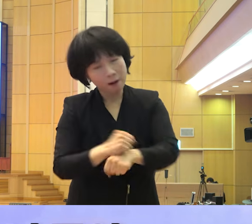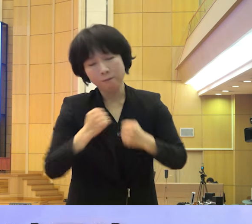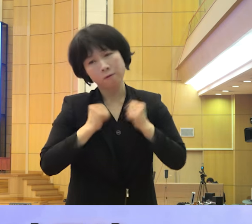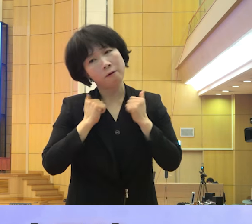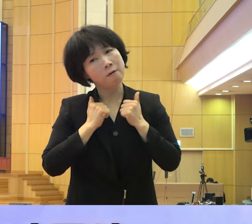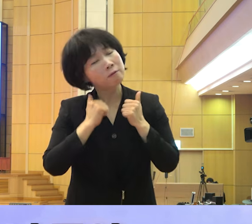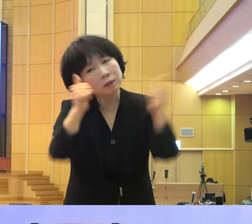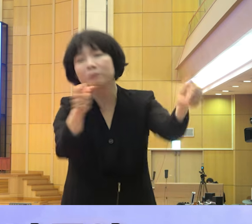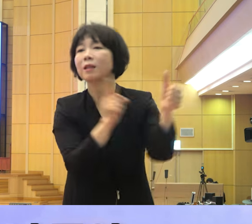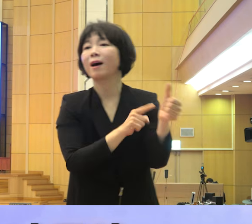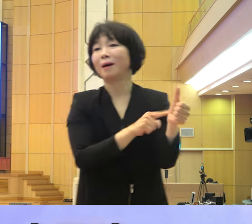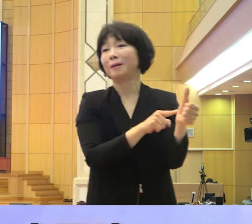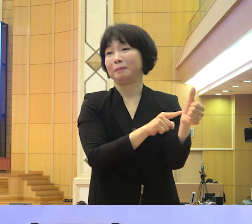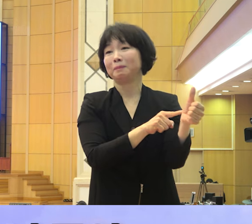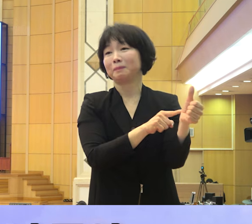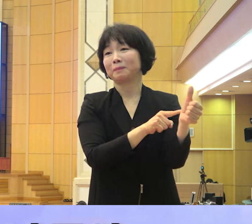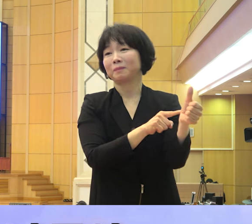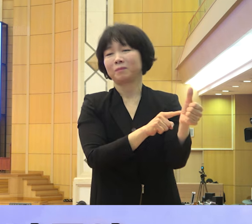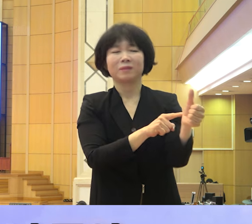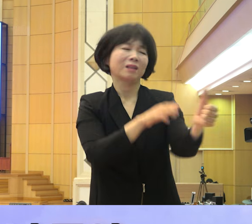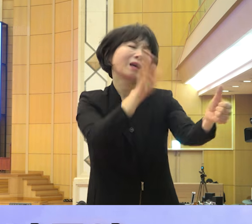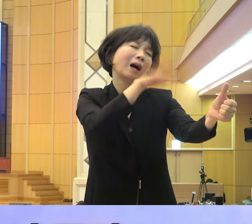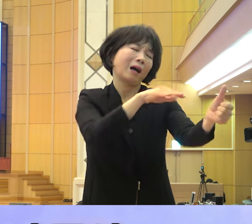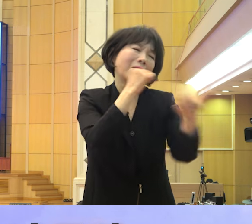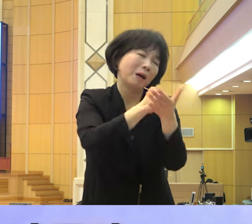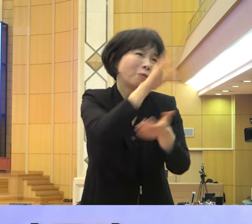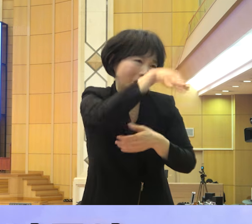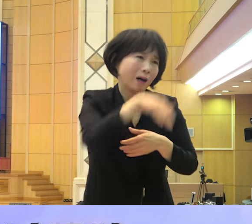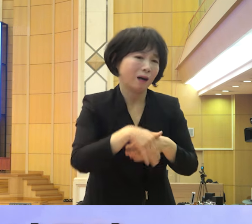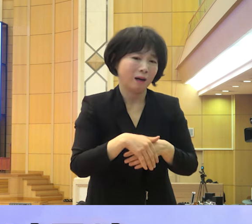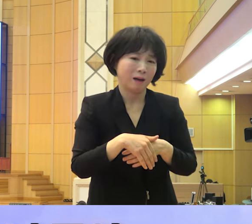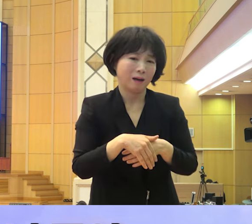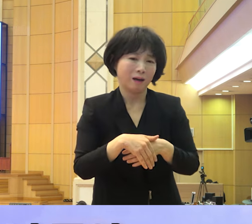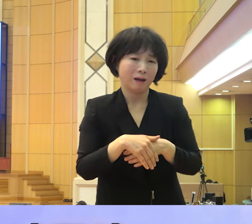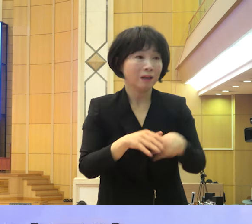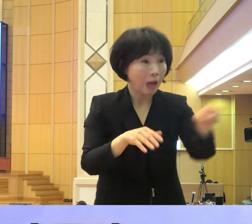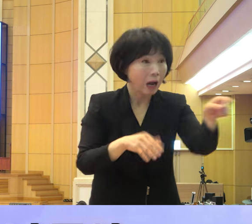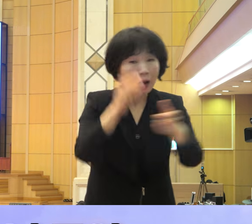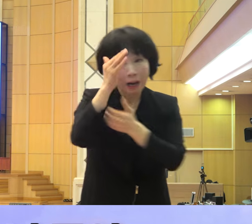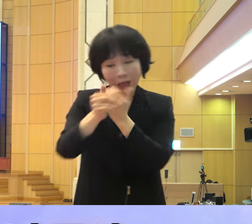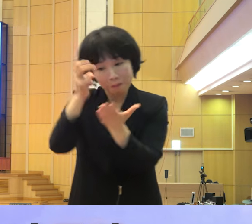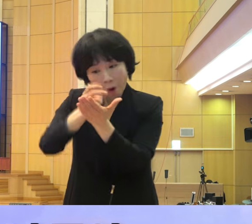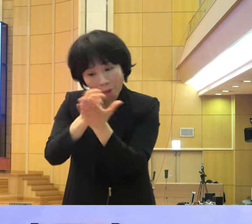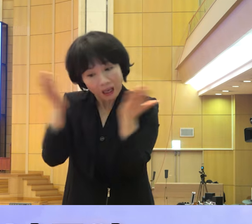있는 성도인데, 가서 율법에도 기록된 대로